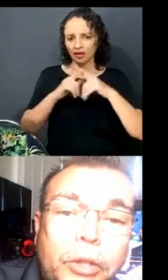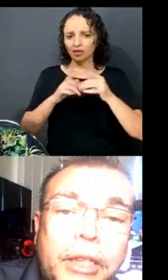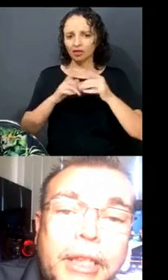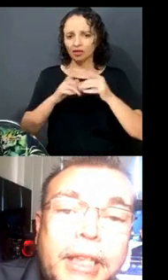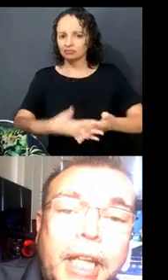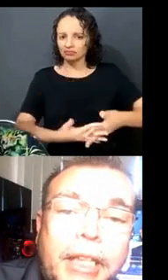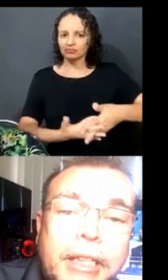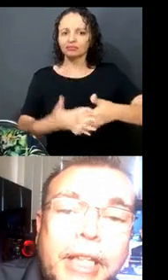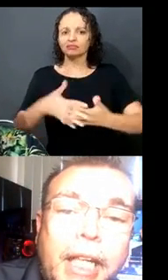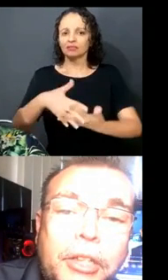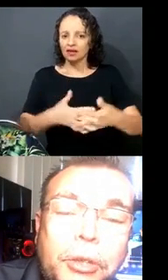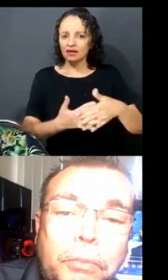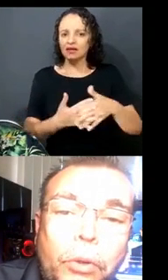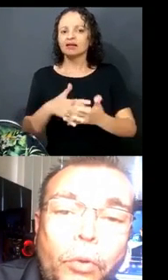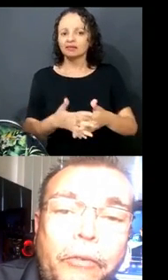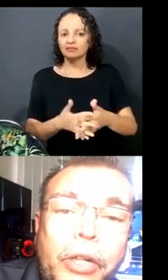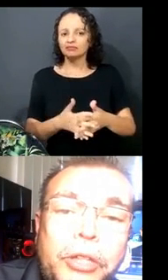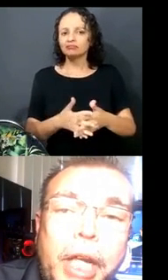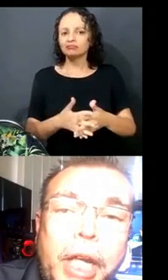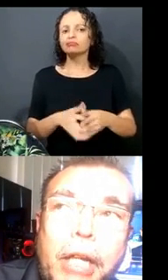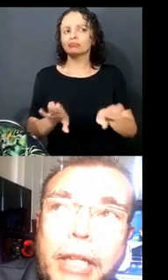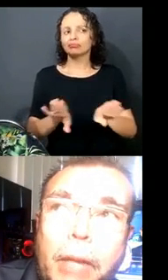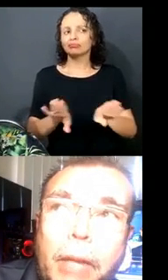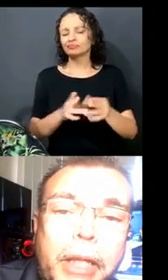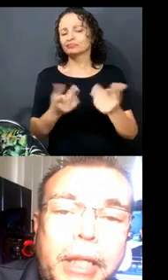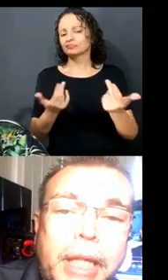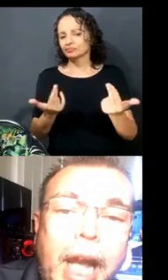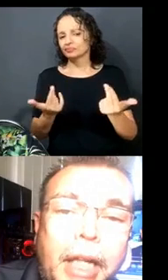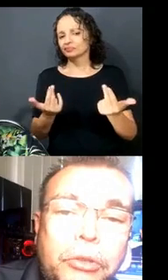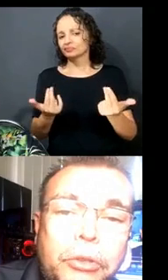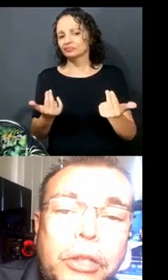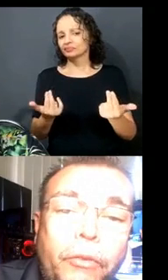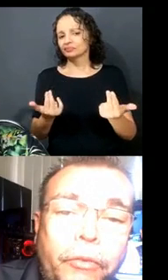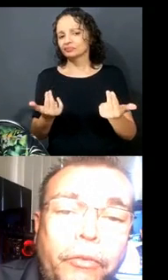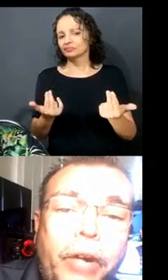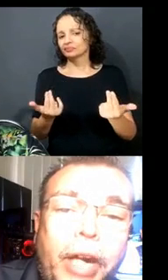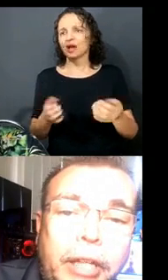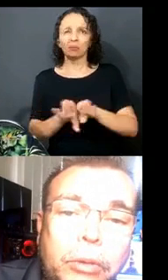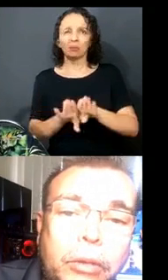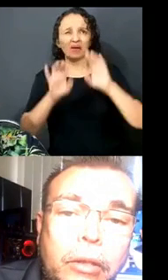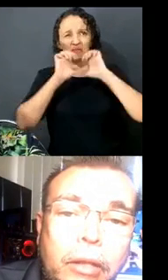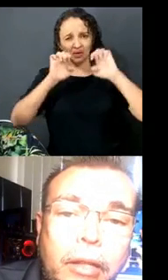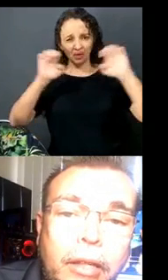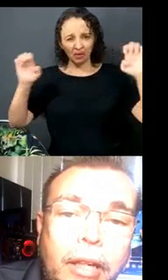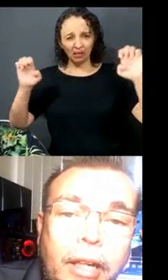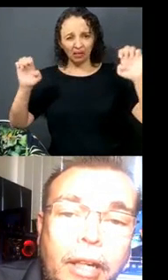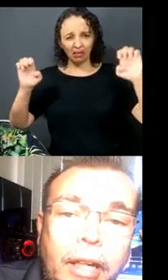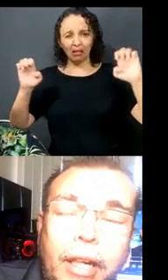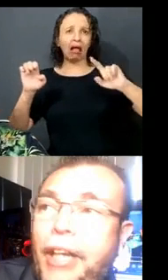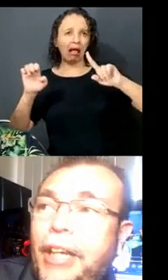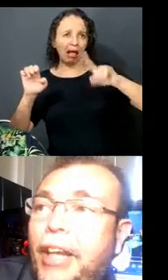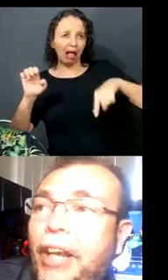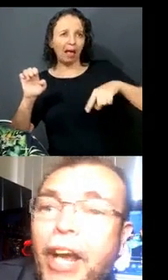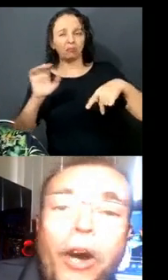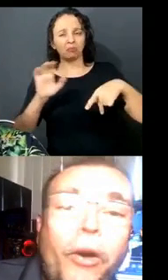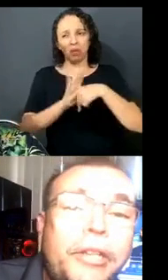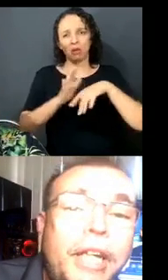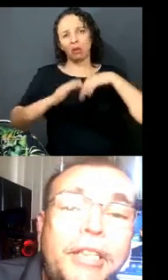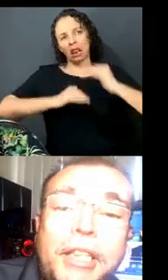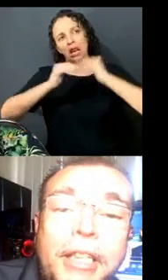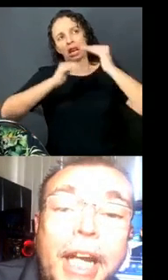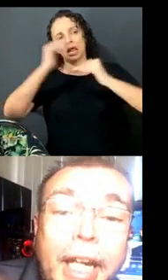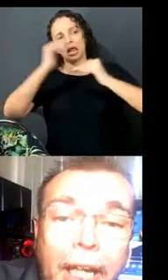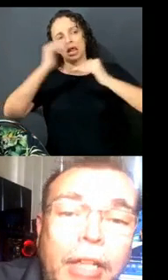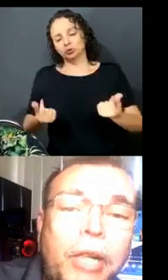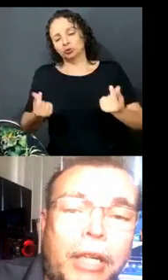nessa. Nós temos algumas coisas cristalizadas, tipo o evangelho da prosperidade, o triunfalismo.